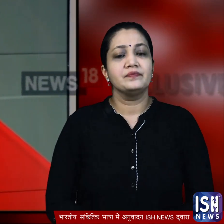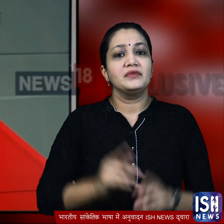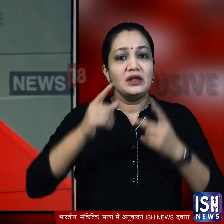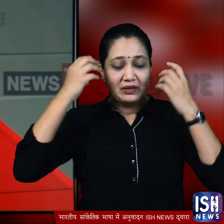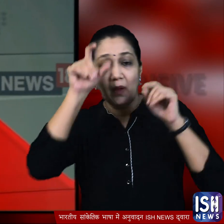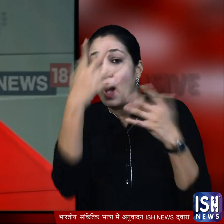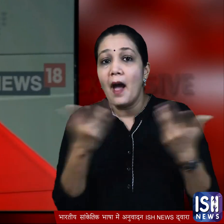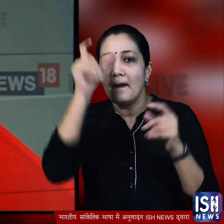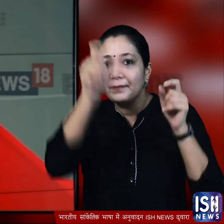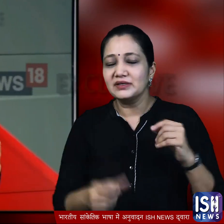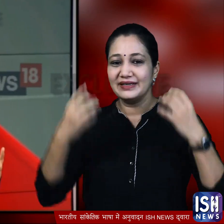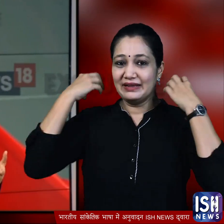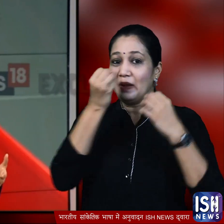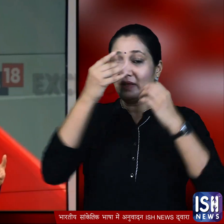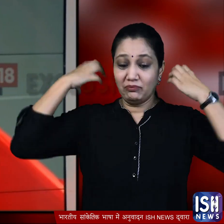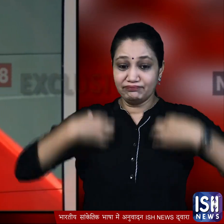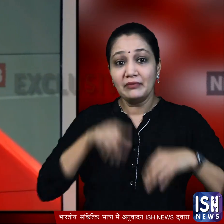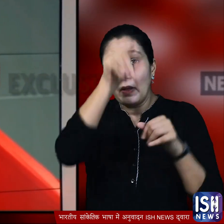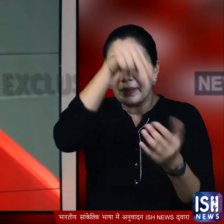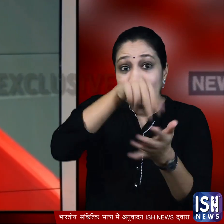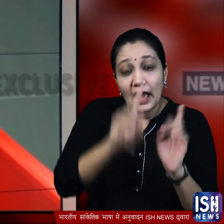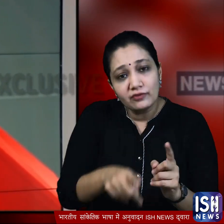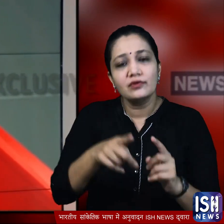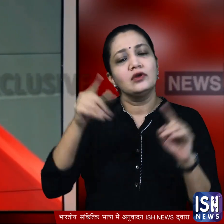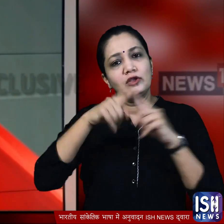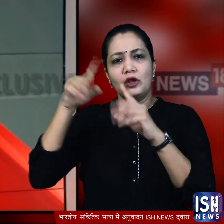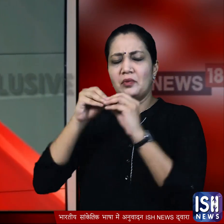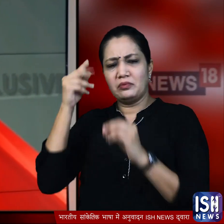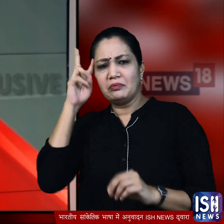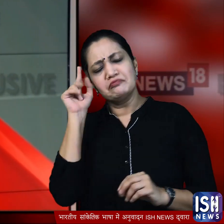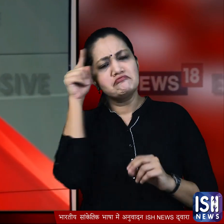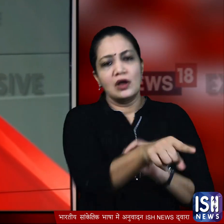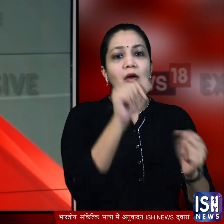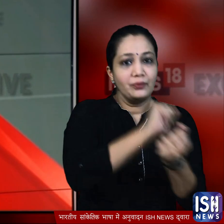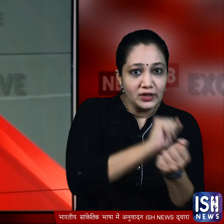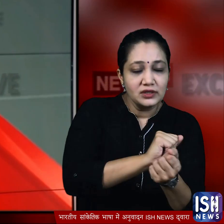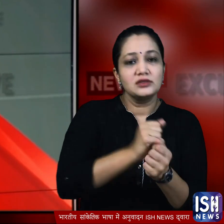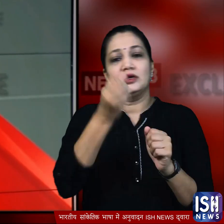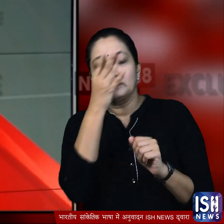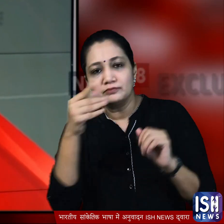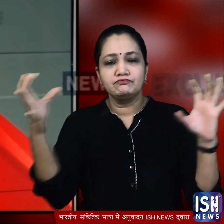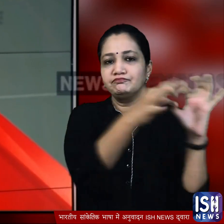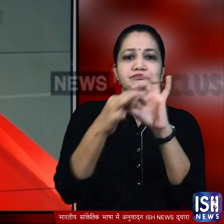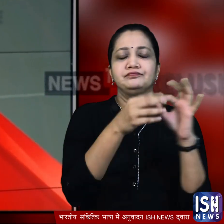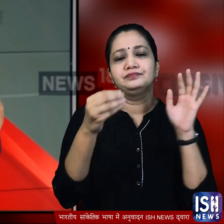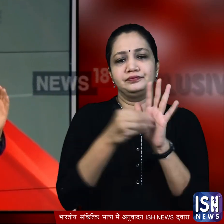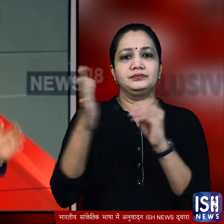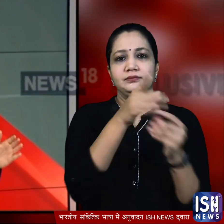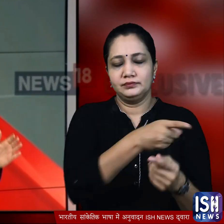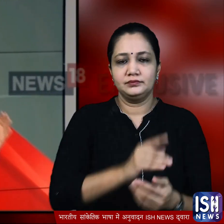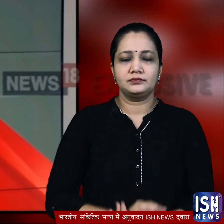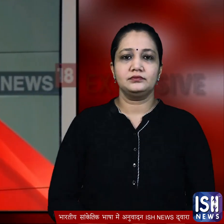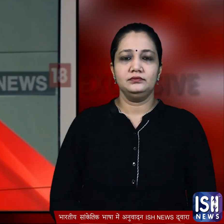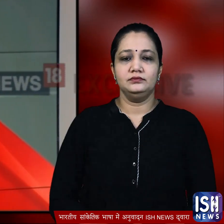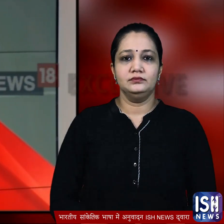फालतू में परेशान किया गया। क्योंकि घटना के वक्त वहां गले में बीजेपी का अंगवस्त्र डाले एक शख्स भी मौजूद था, इसलिए तरुण भानोत ने पुलिस